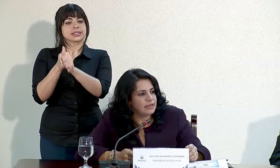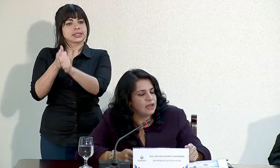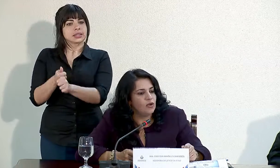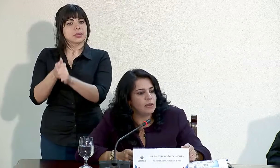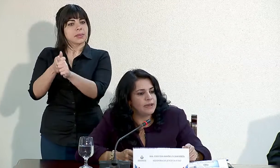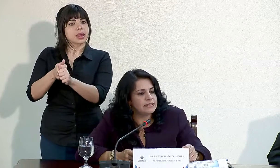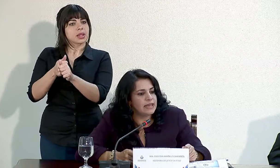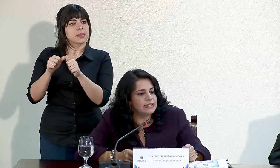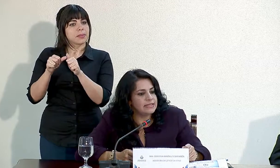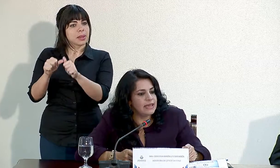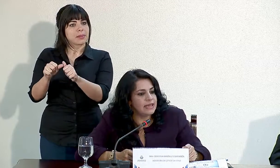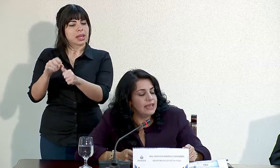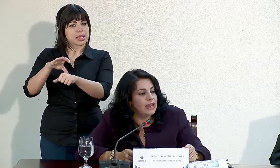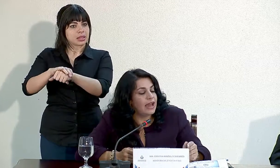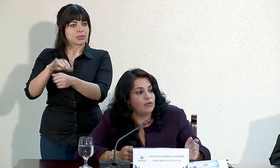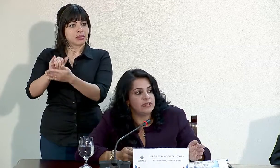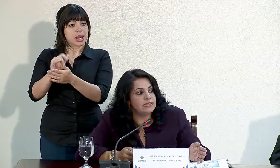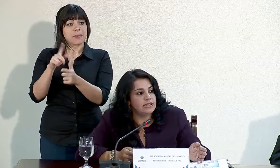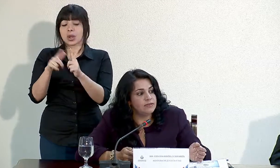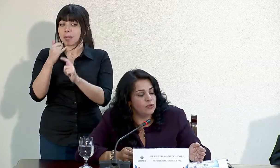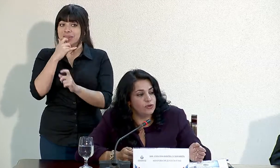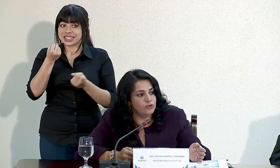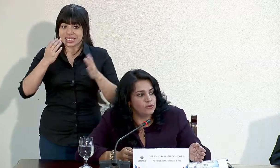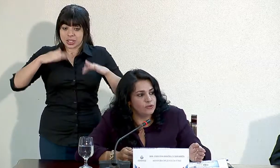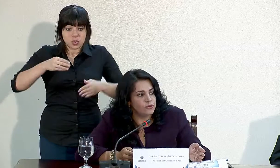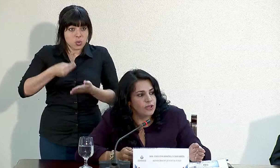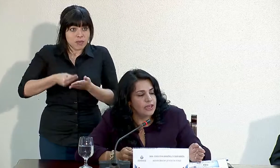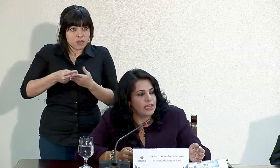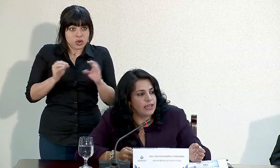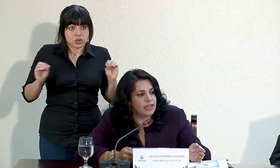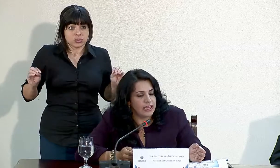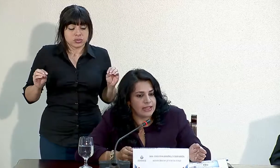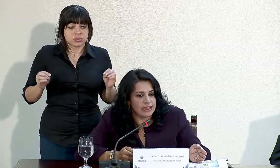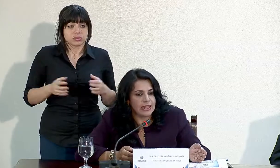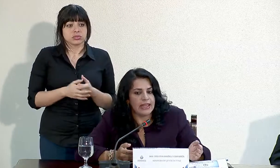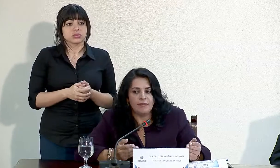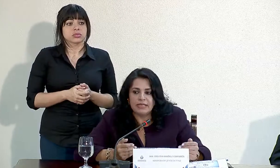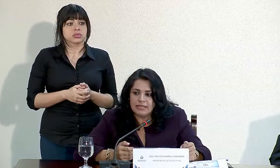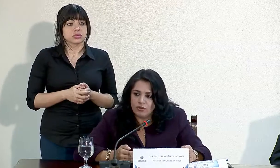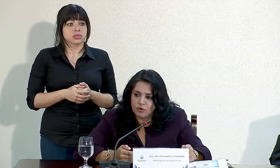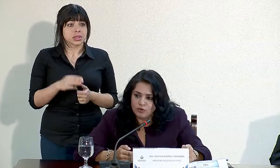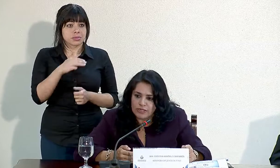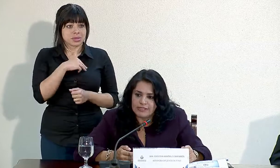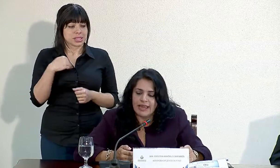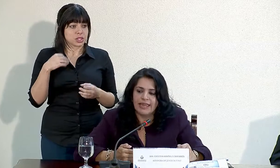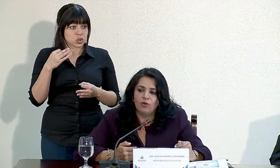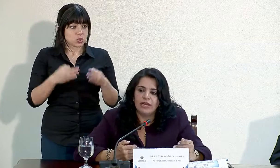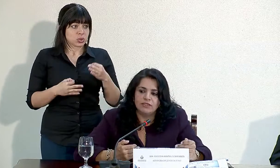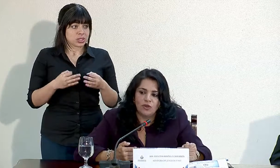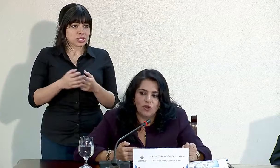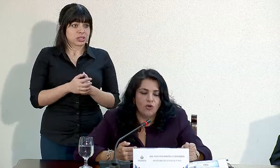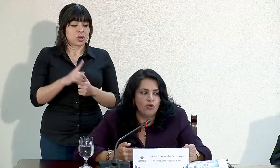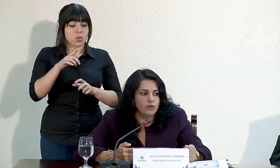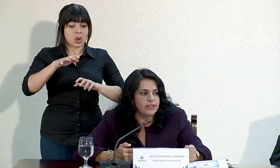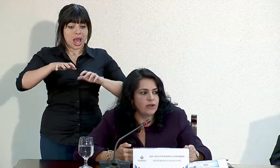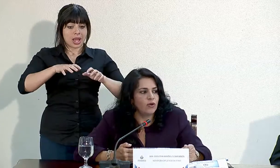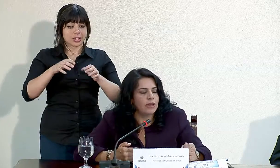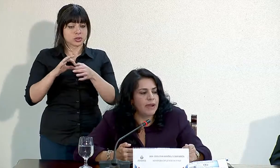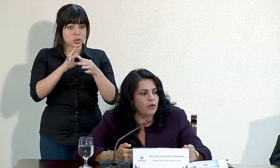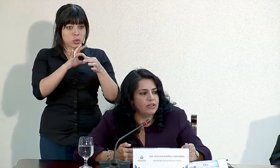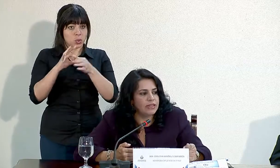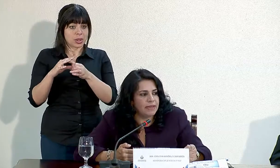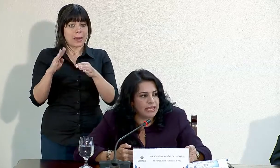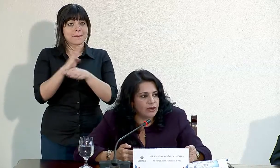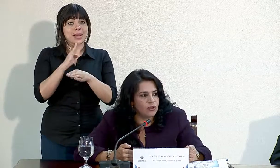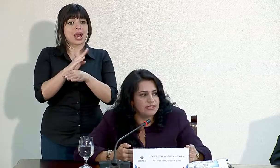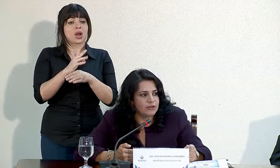permanente. Lo que pasa es que al no existir recursos en el Ministerio de Justicia, en una acción conjunta con el